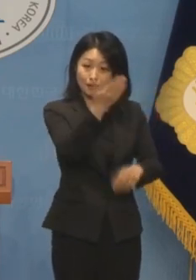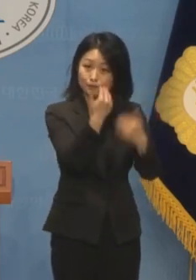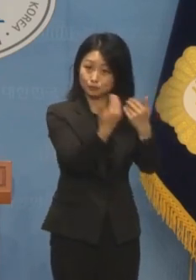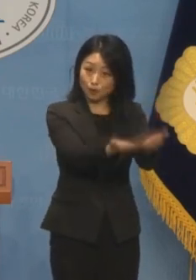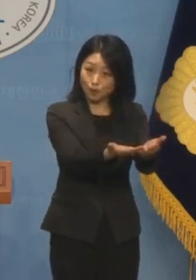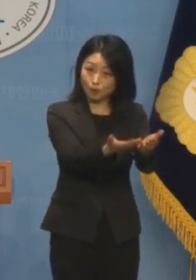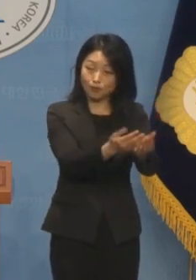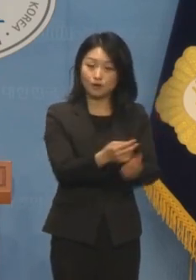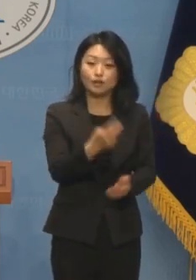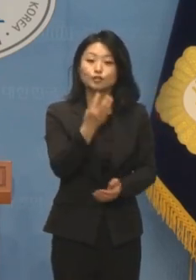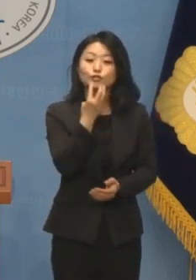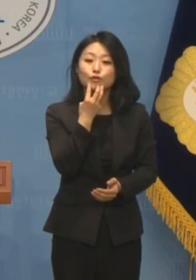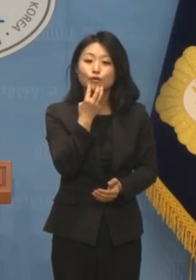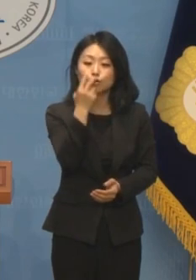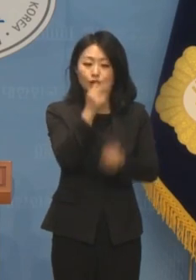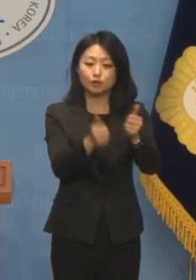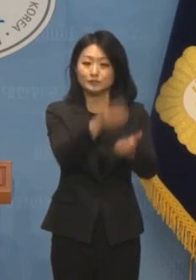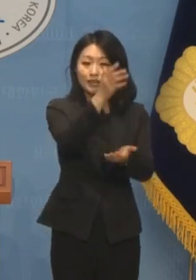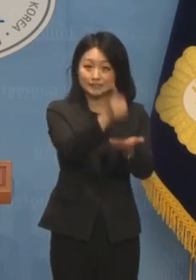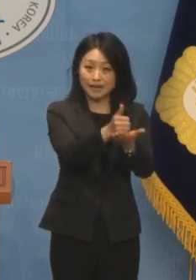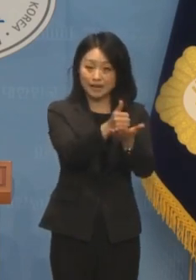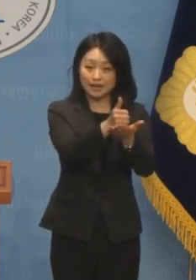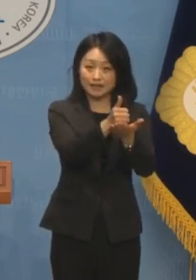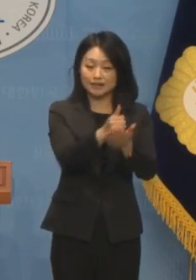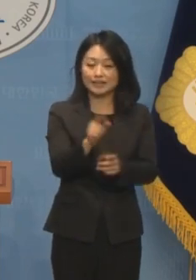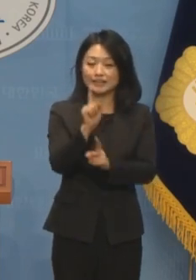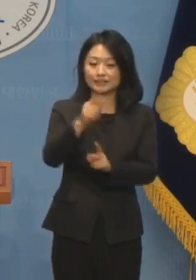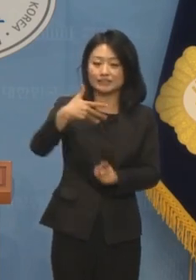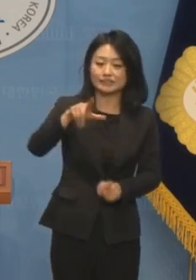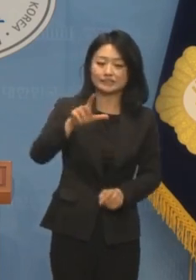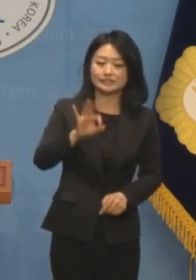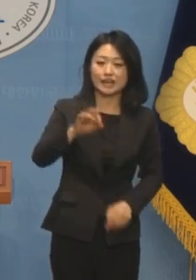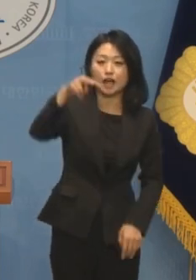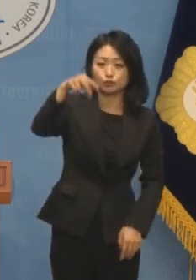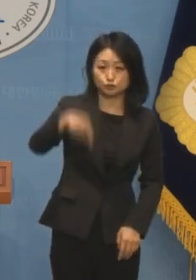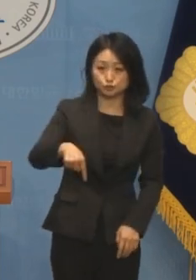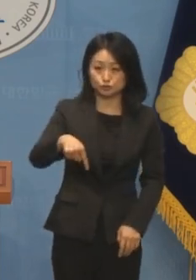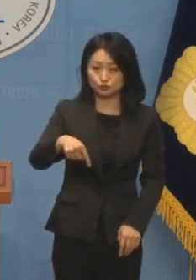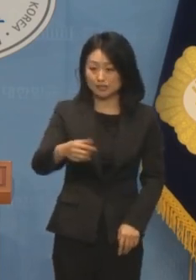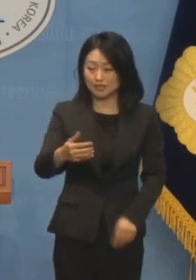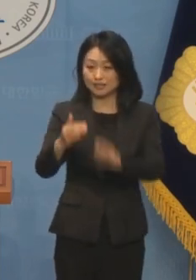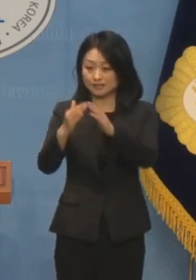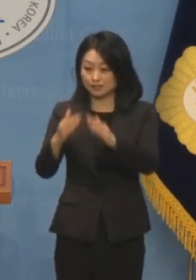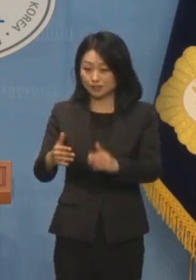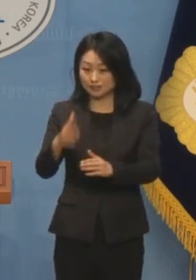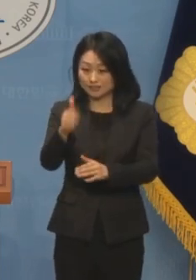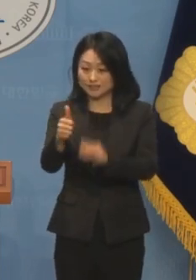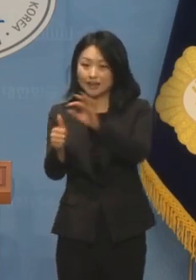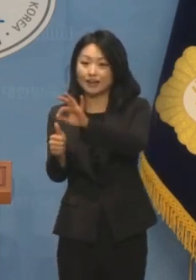서울중앙지검 검사장에 사법연수원 30기 이창수 전주지검장이 보임됐습니다.